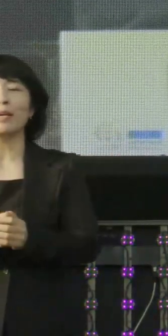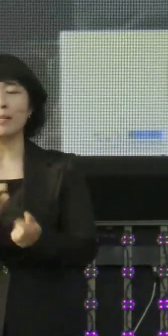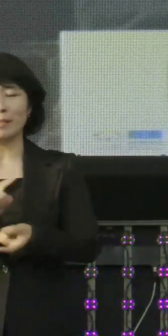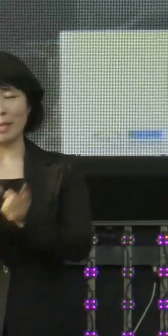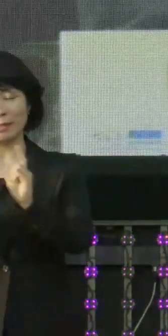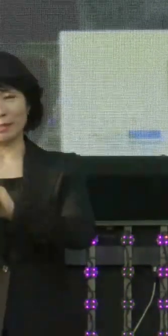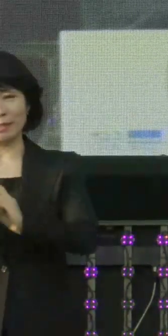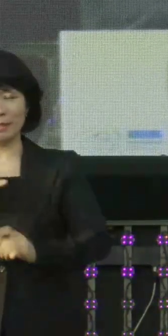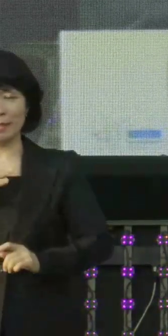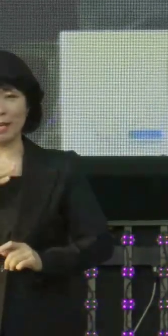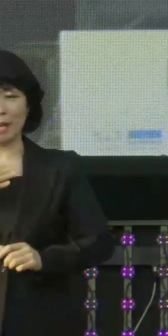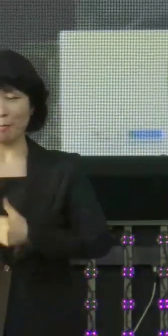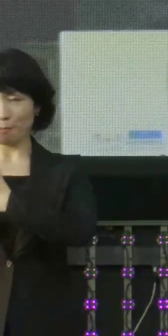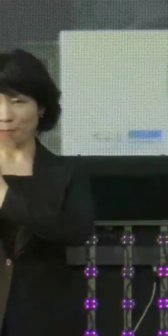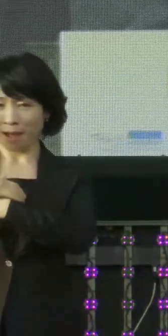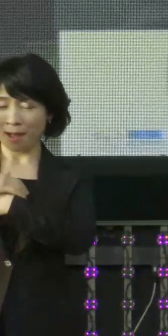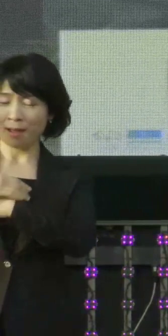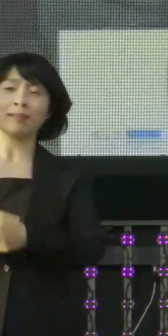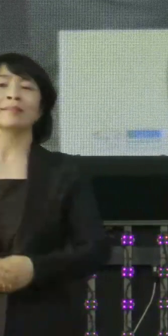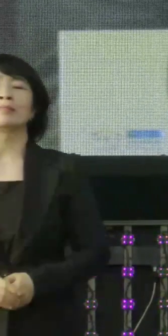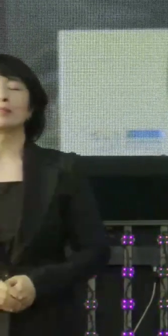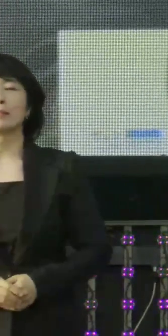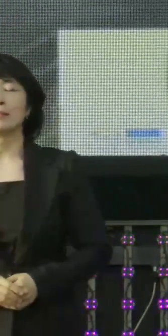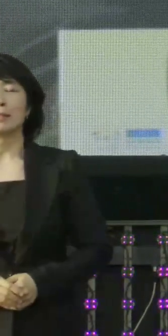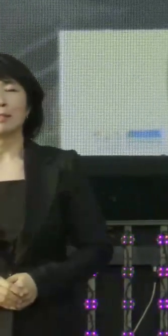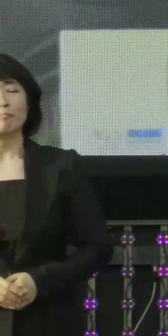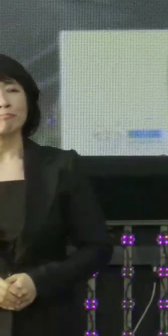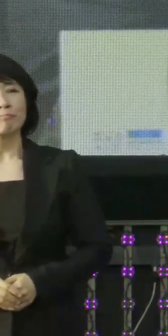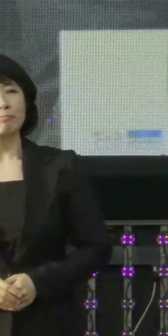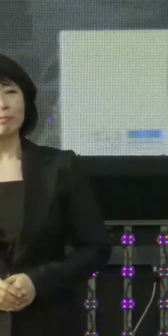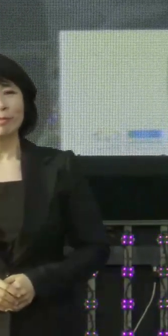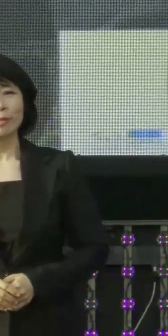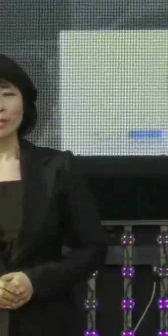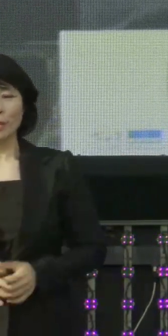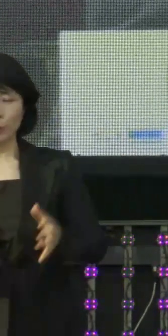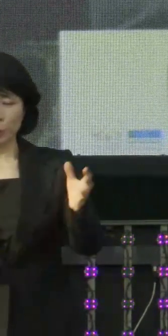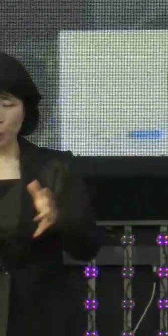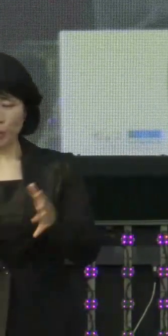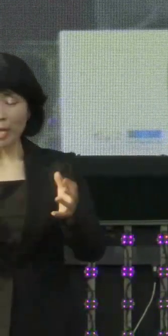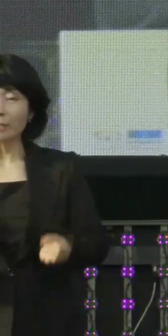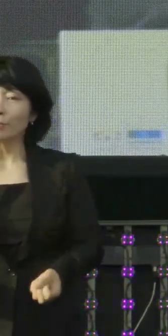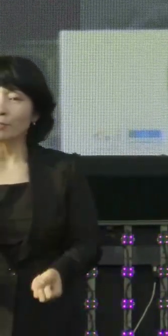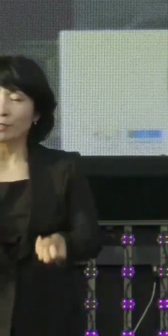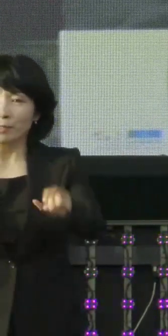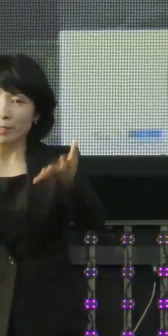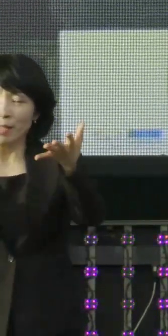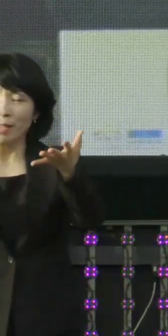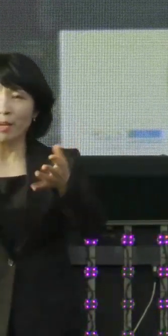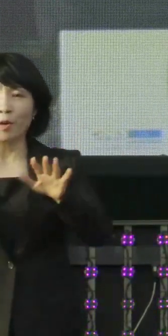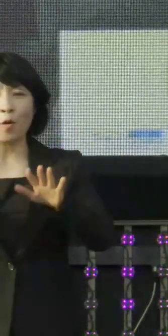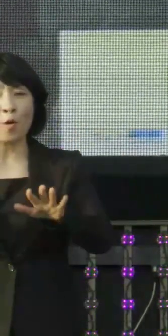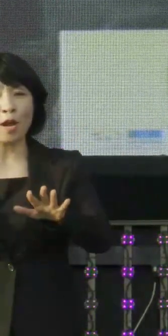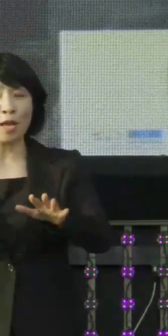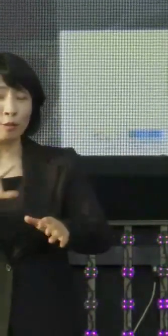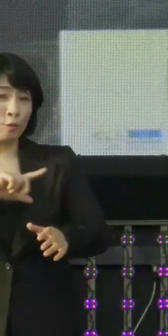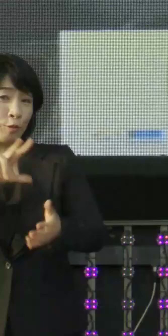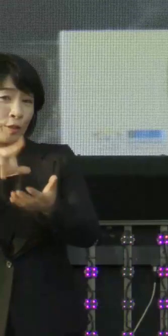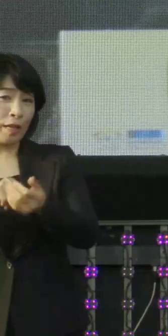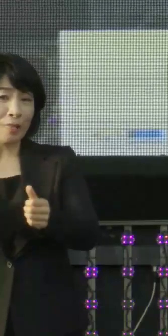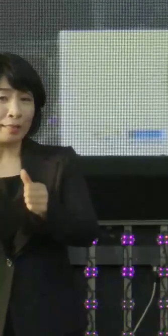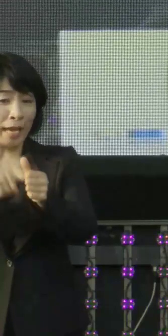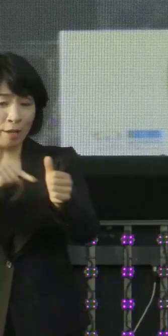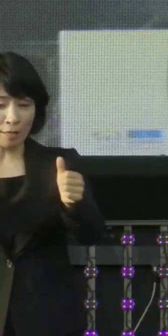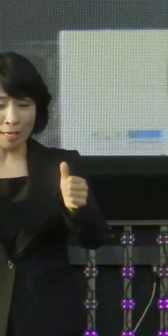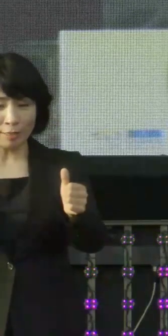점 양해 부탁 말씀을 드리겠습니다. 도자기 축제는 올해 주제를